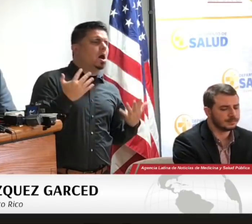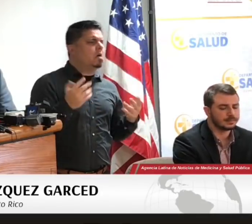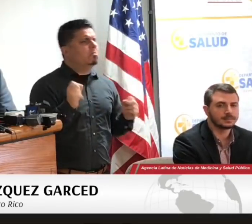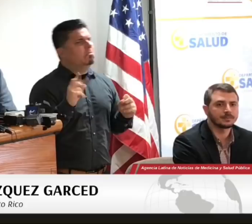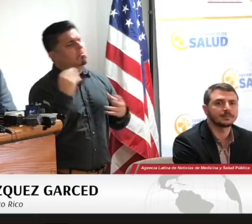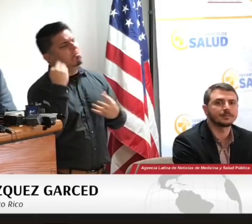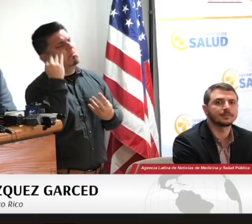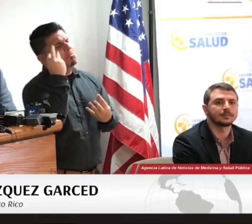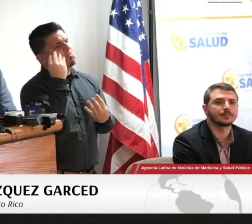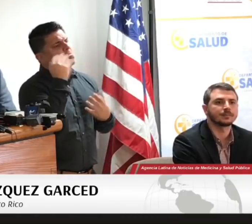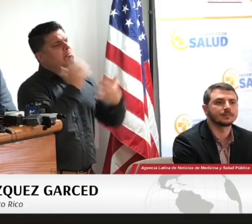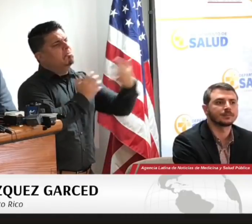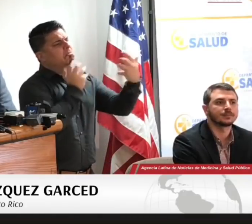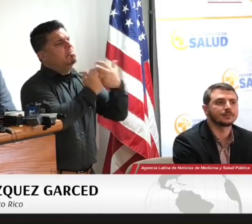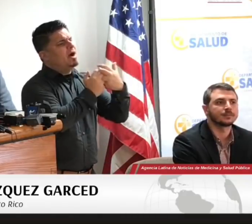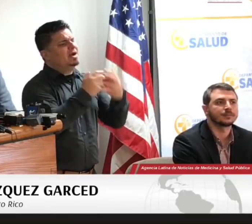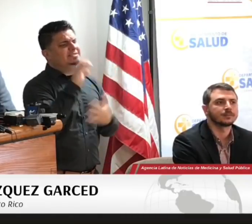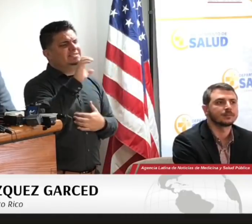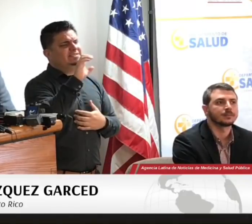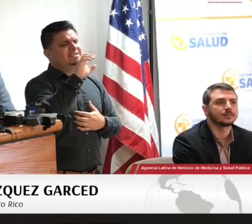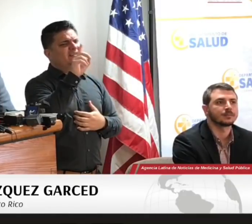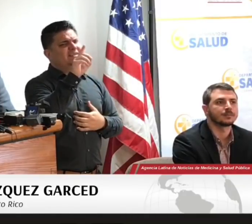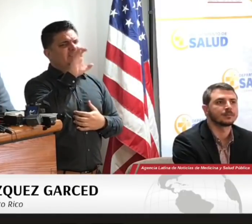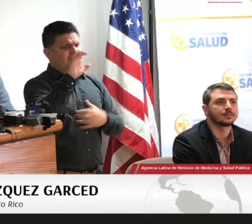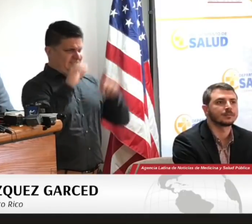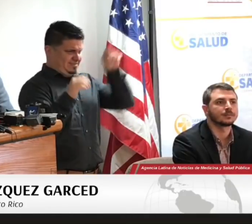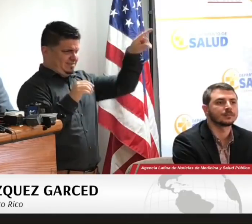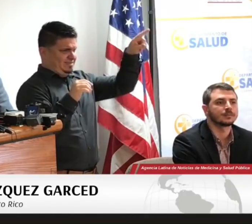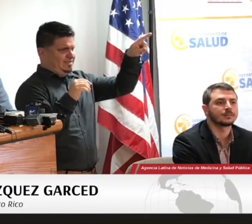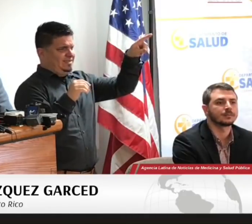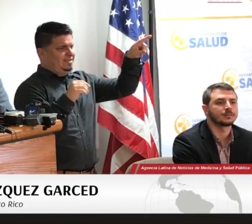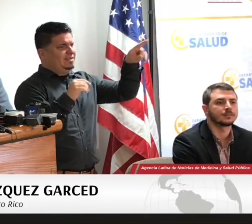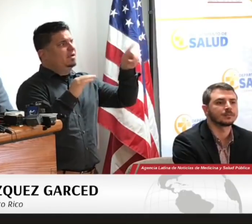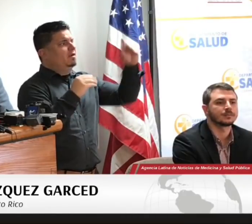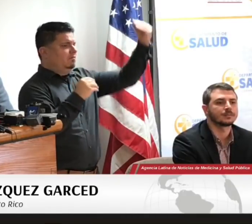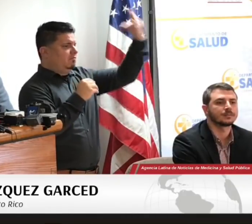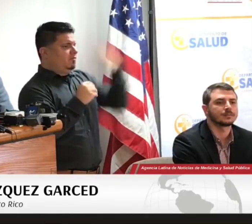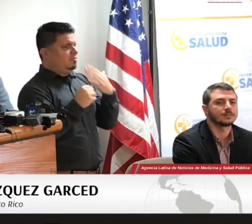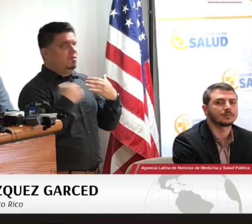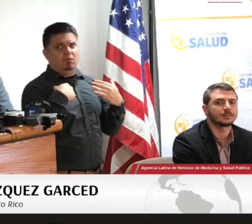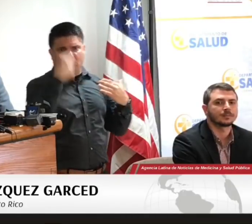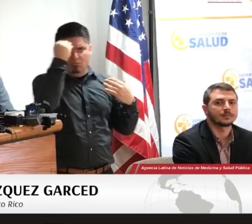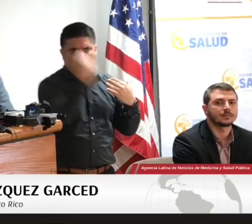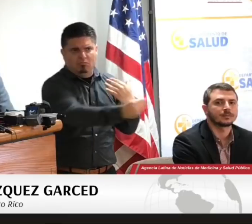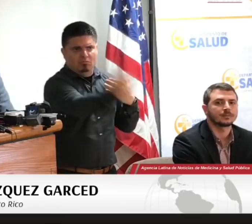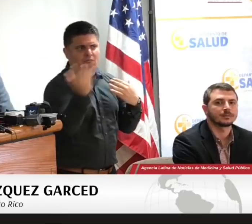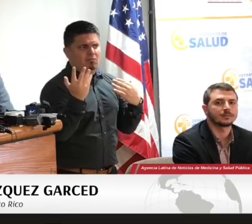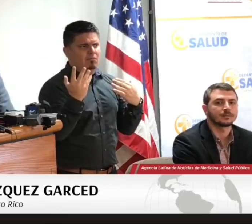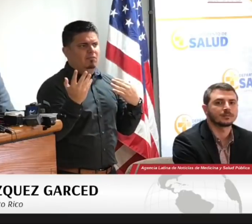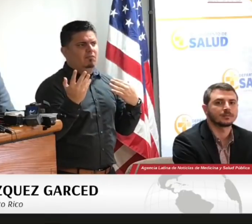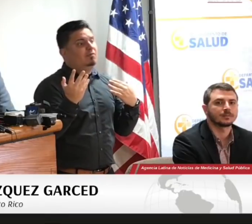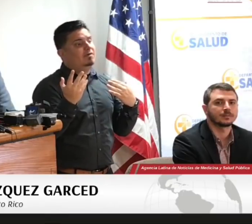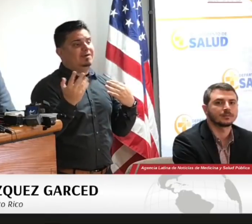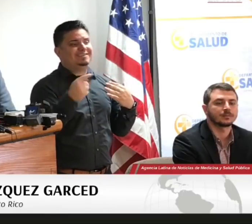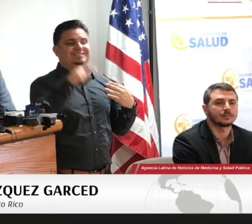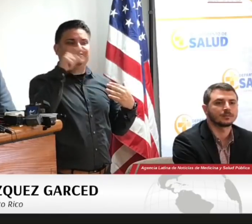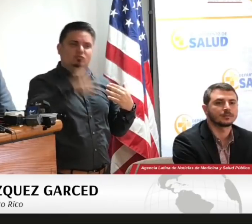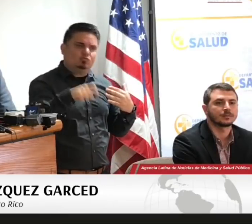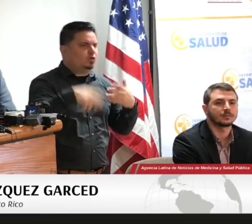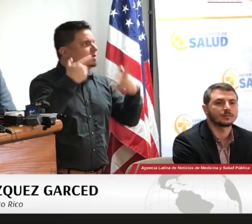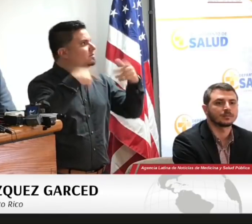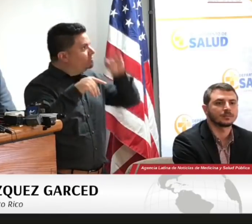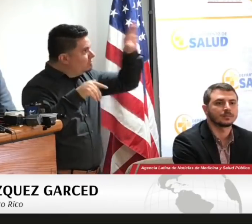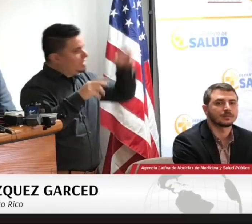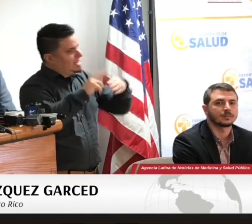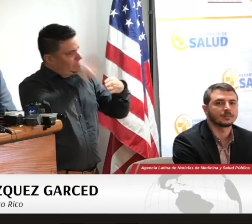CDC, recuerden que son la información, nosotros damos la que nos da el CDC, que deberán estar o esta noche o mañana. Yo sé que habíamos escuchado eso